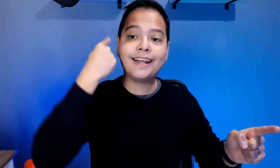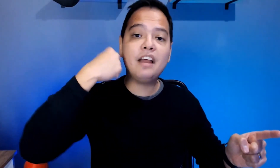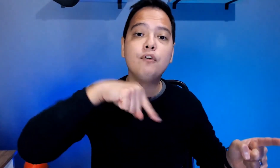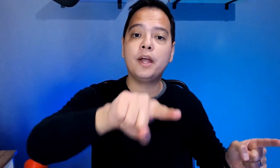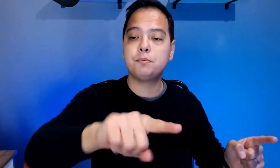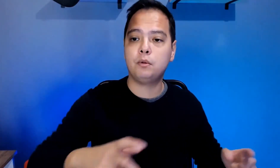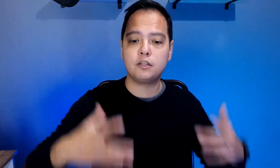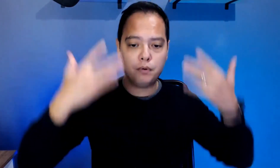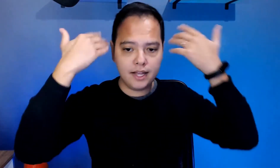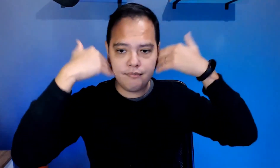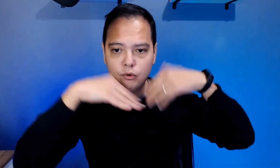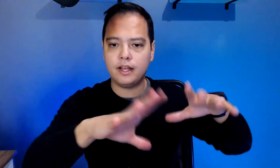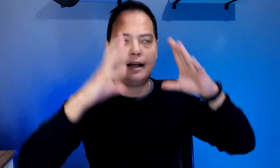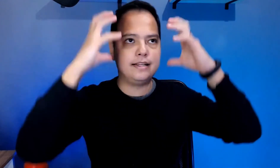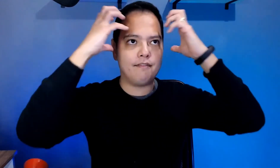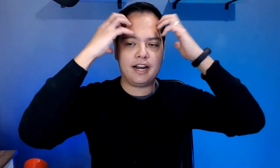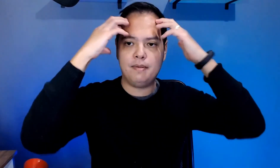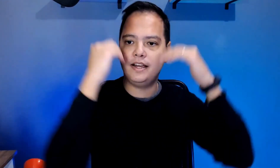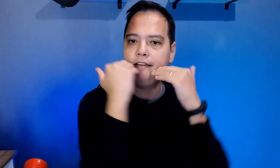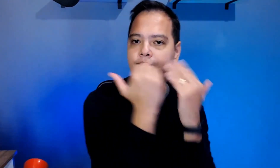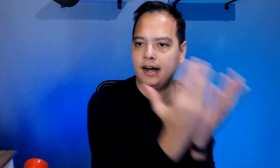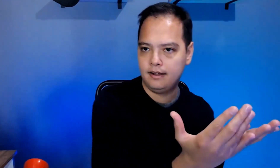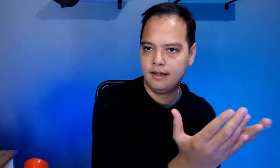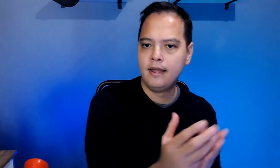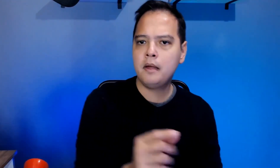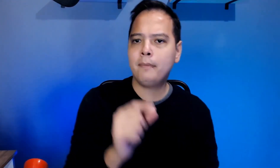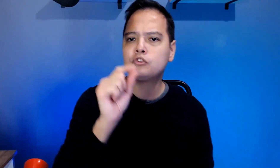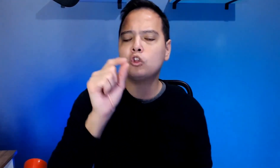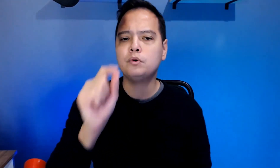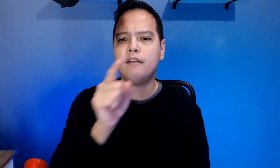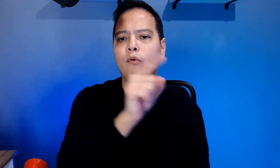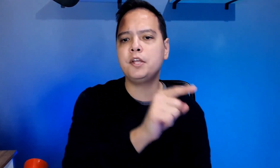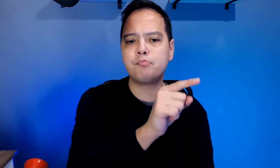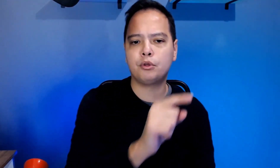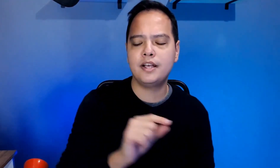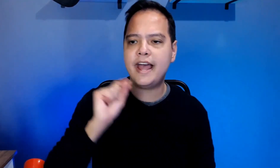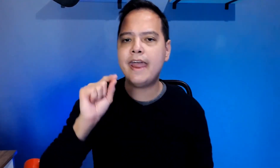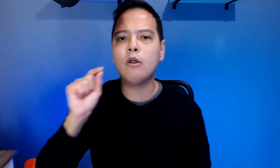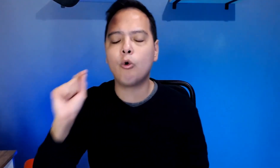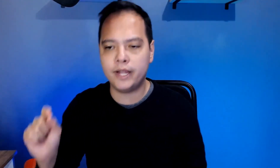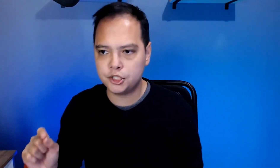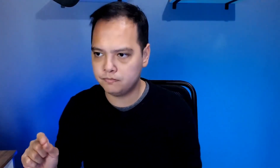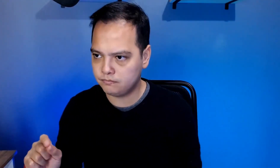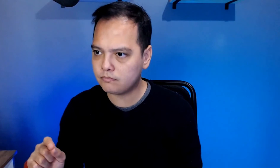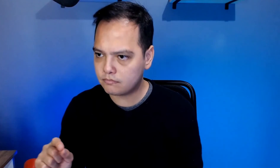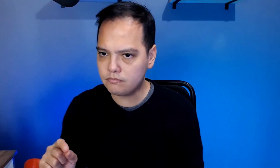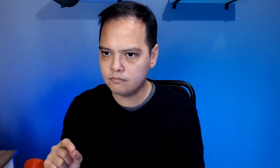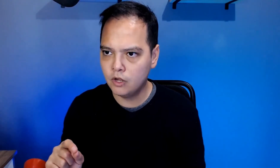fluente em português? Porque ele flui, a ideia vem na cabeça dele e ele fala. Mas todo mundo que é fluente em português é eloquente? Consegue